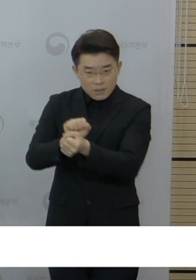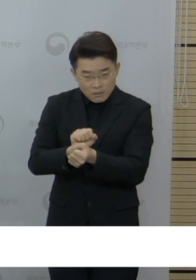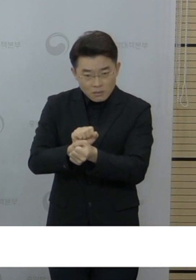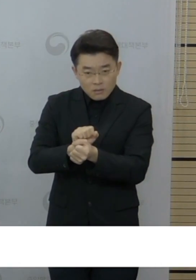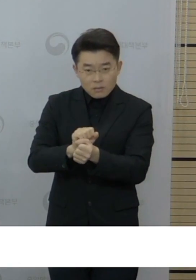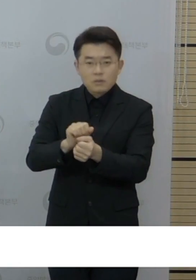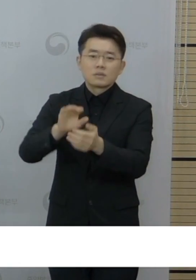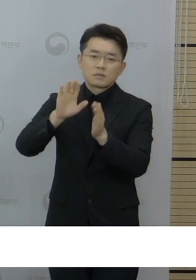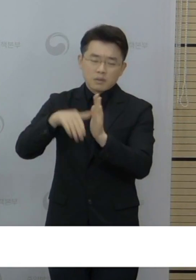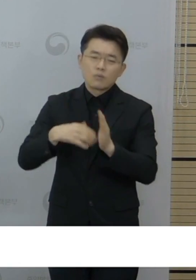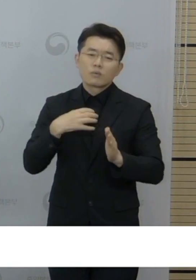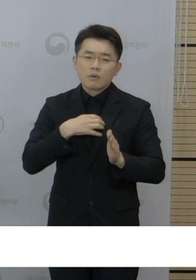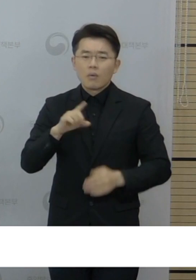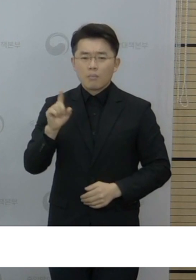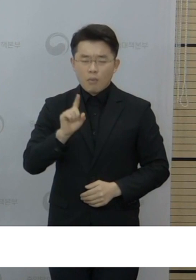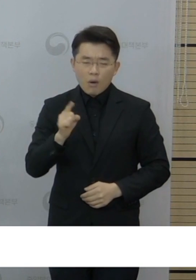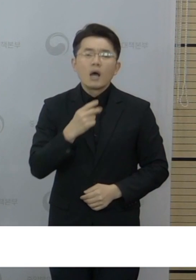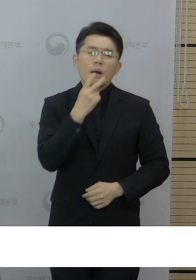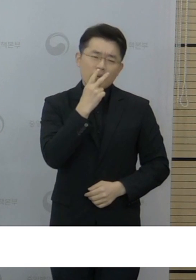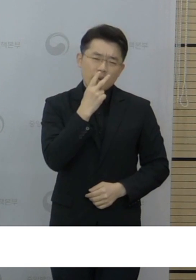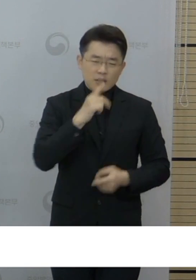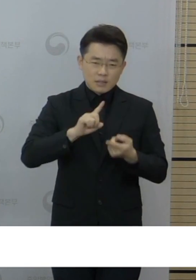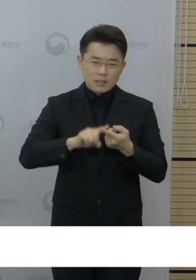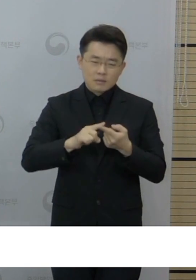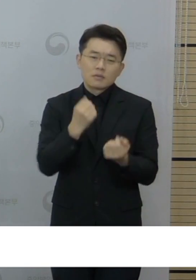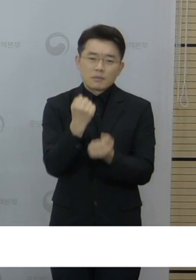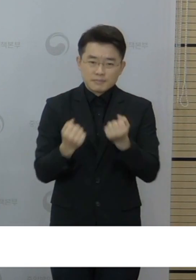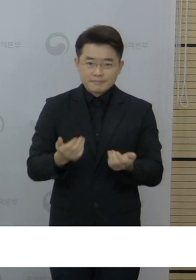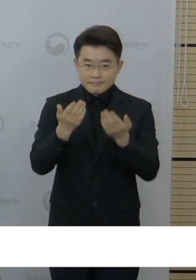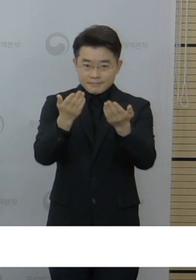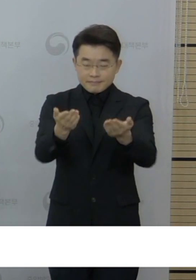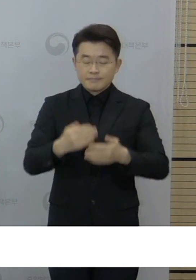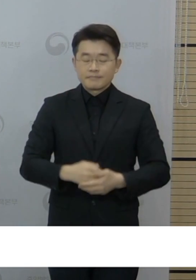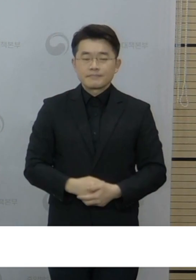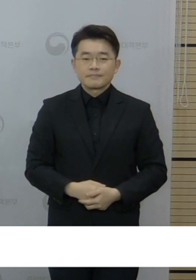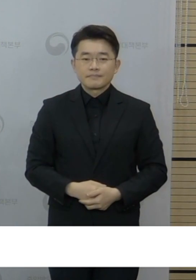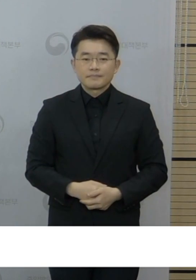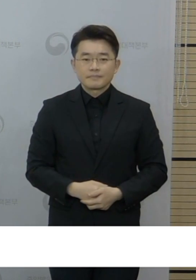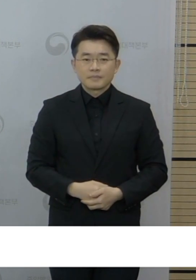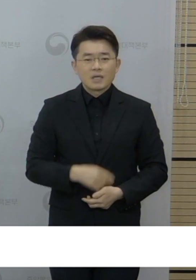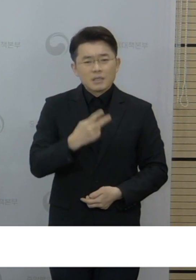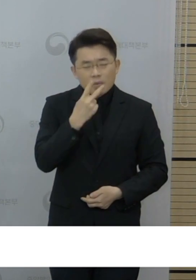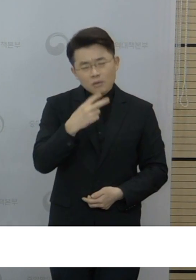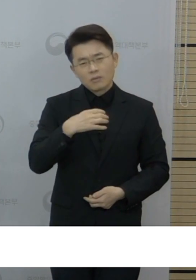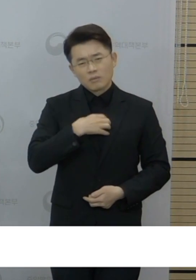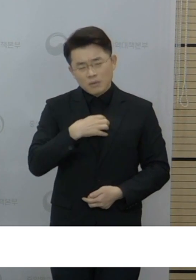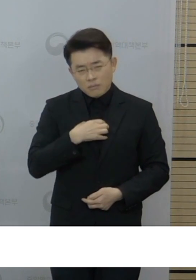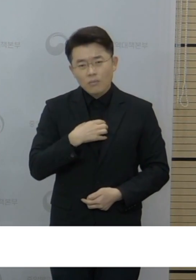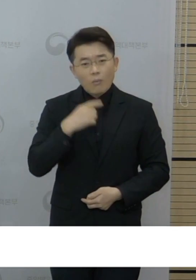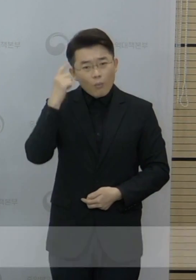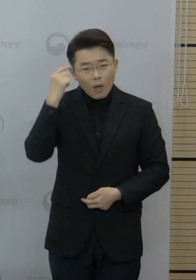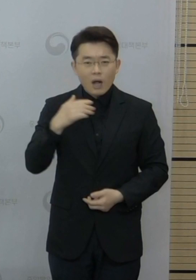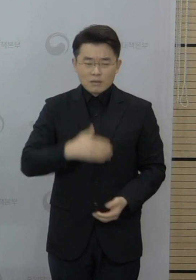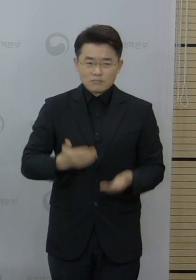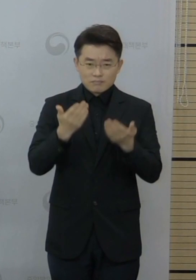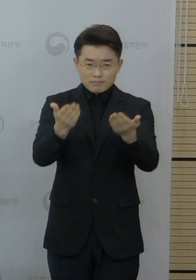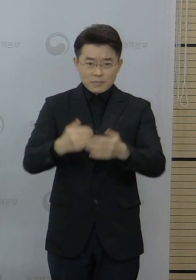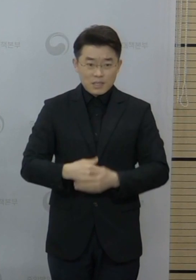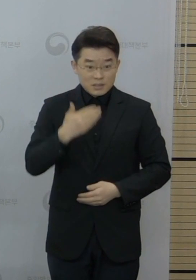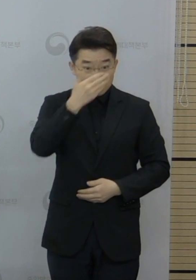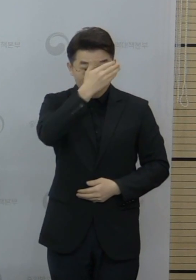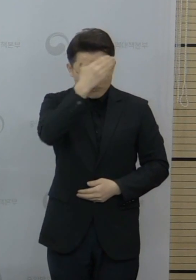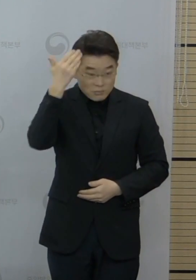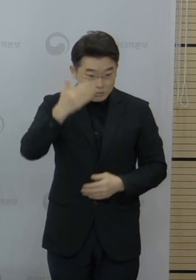요인 중 하나인 흡연에 대해서도 설명드리겠습니다. 그 이유는 최근 젊은 층이 이용하는